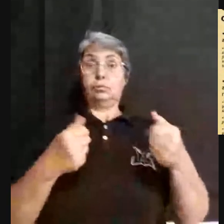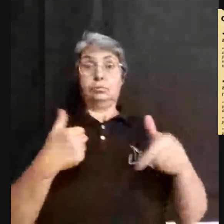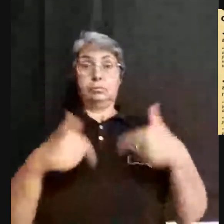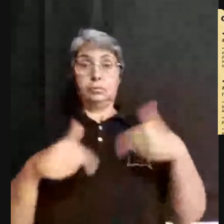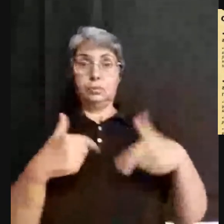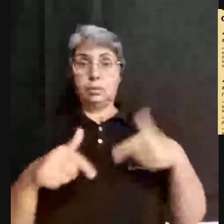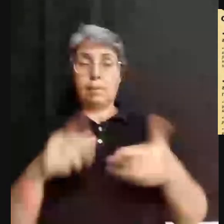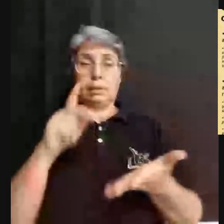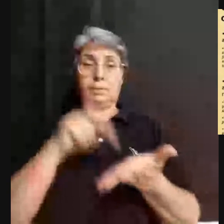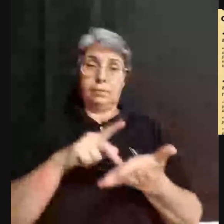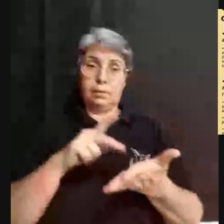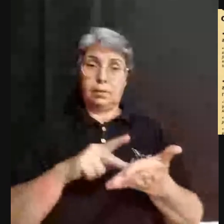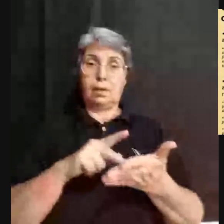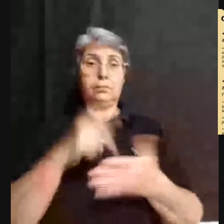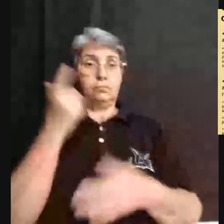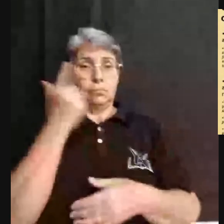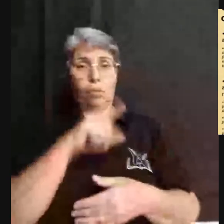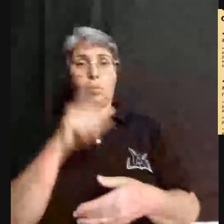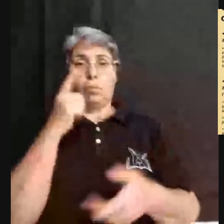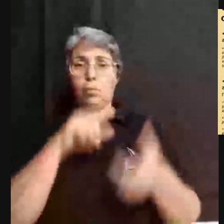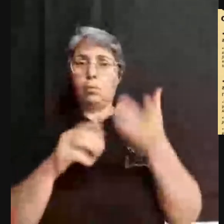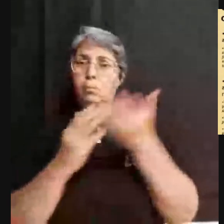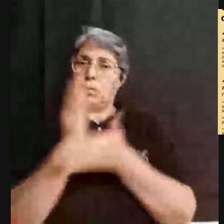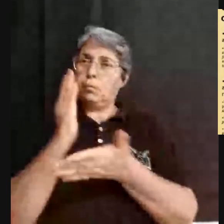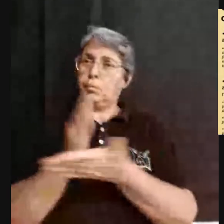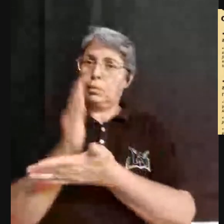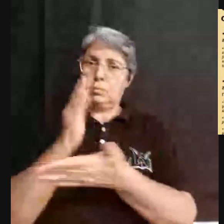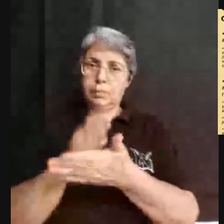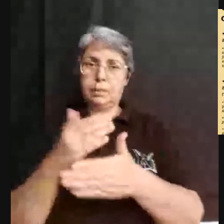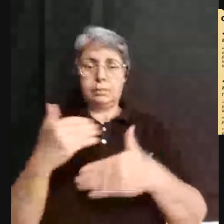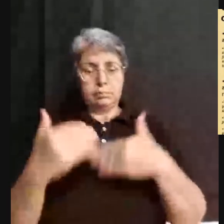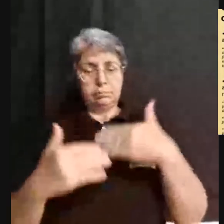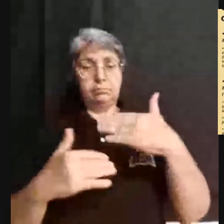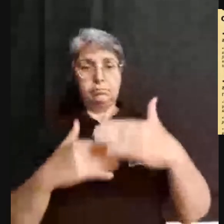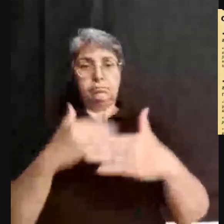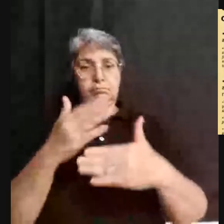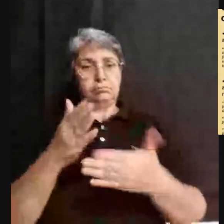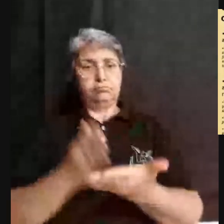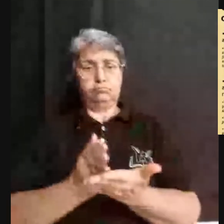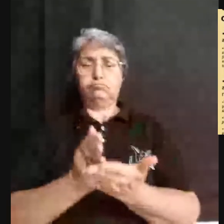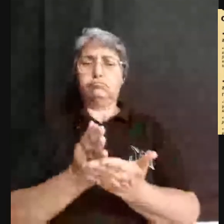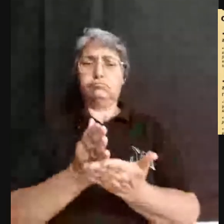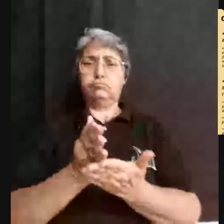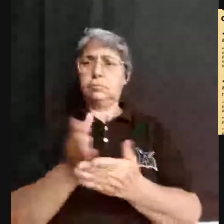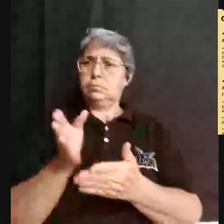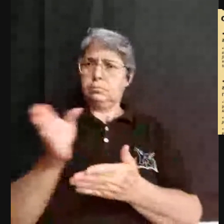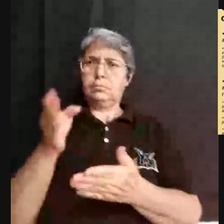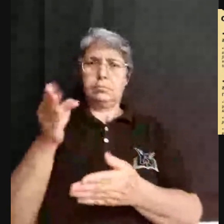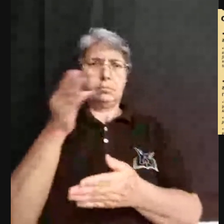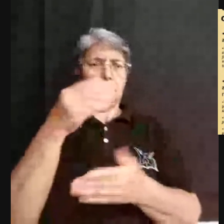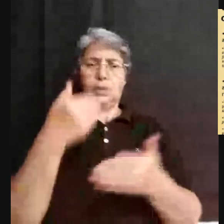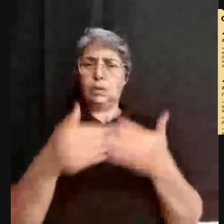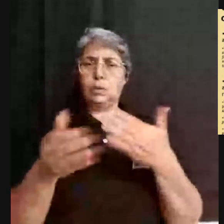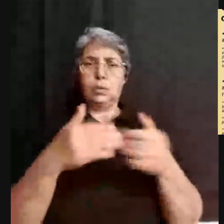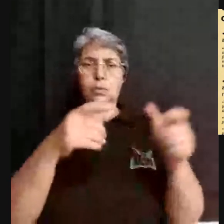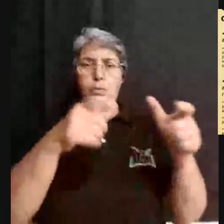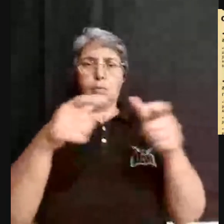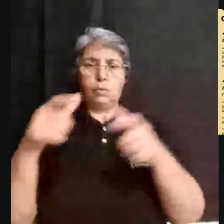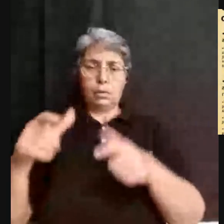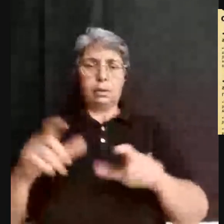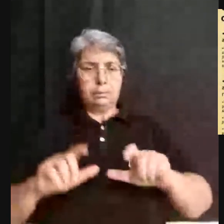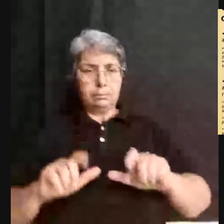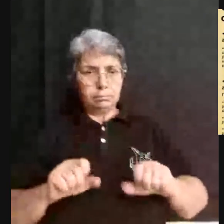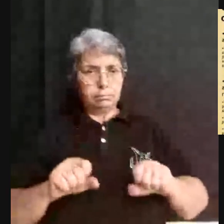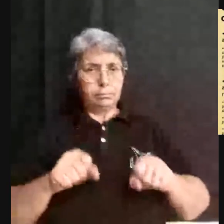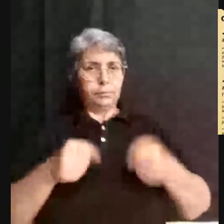atingido. Ela está seguindo em frente por toda parte. Está crescendo em velocidade dia após